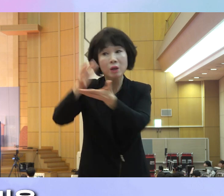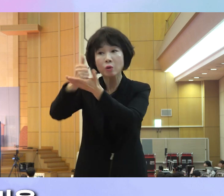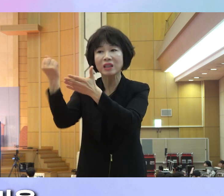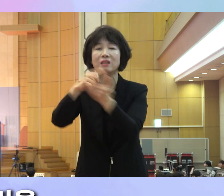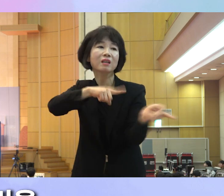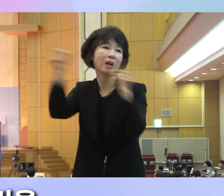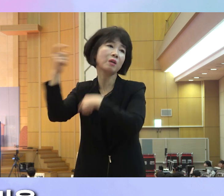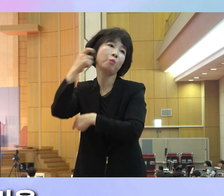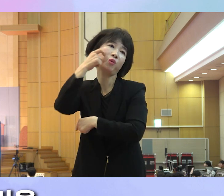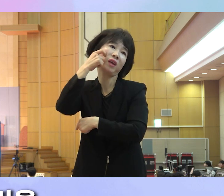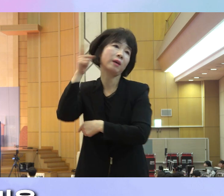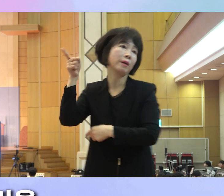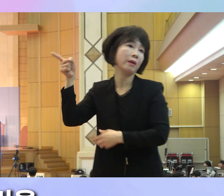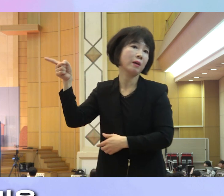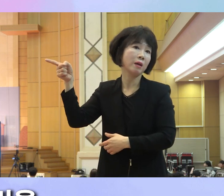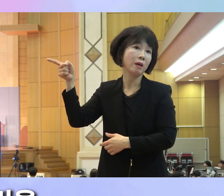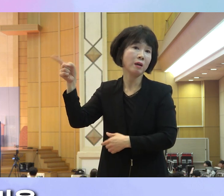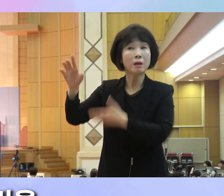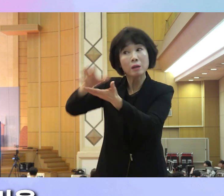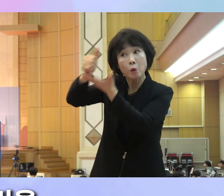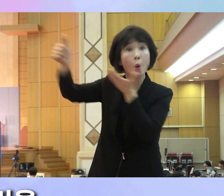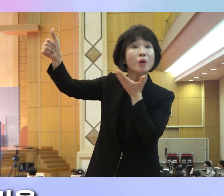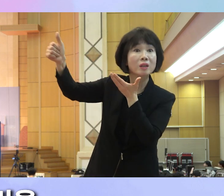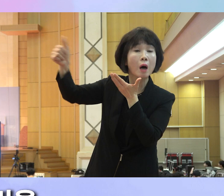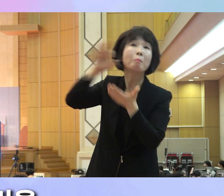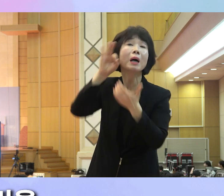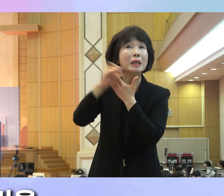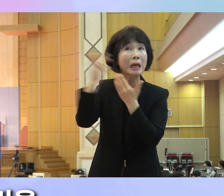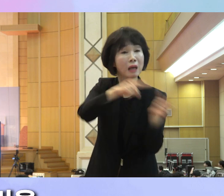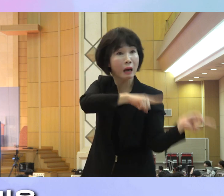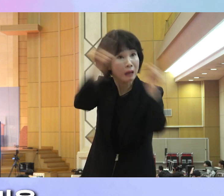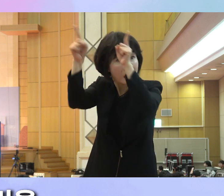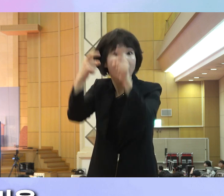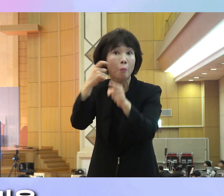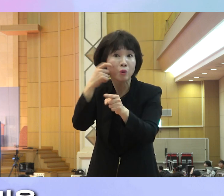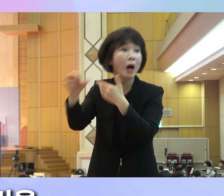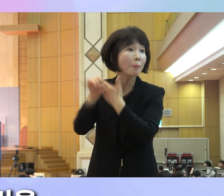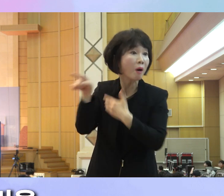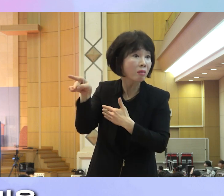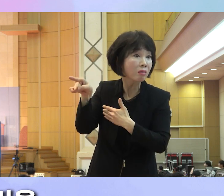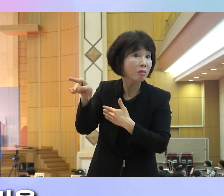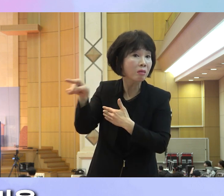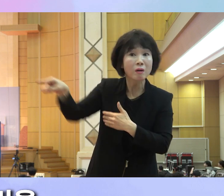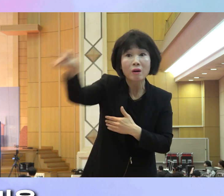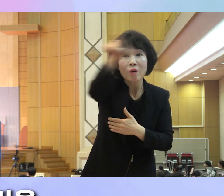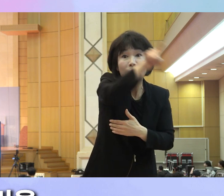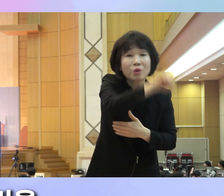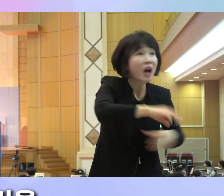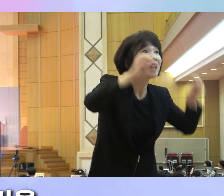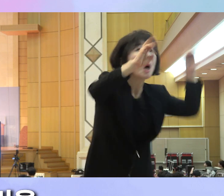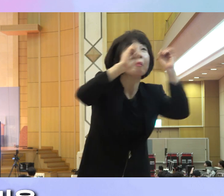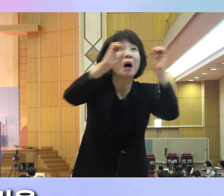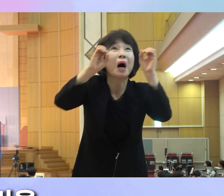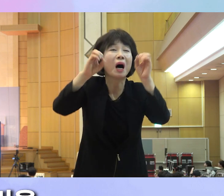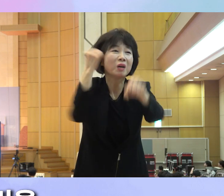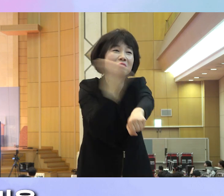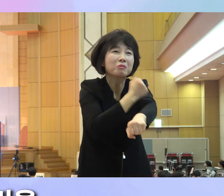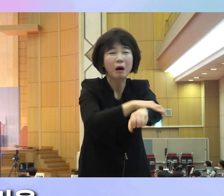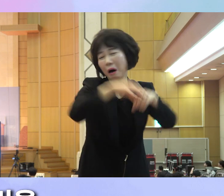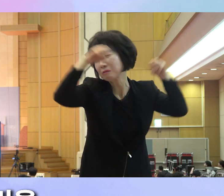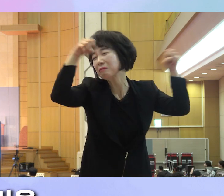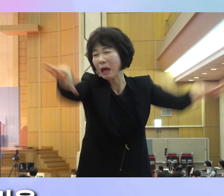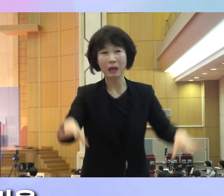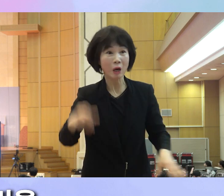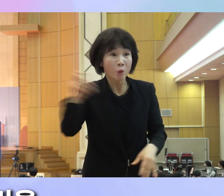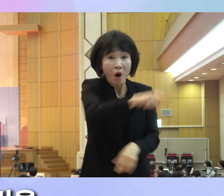살지 못하셨으리라. 그리스도께서 만일 다시 살지 못하였으면 우리의 전파하는 것도 헛것이요